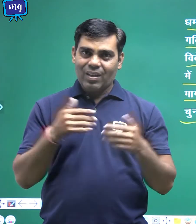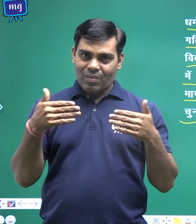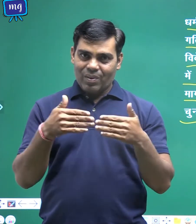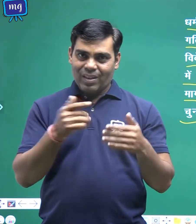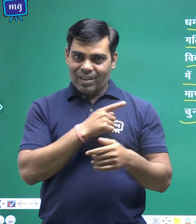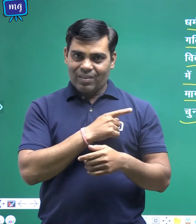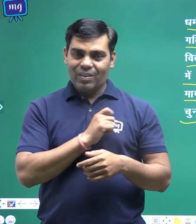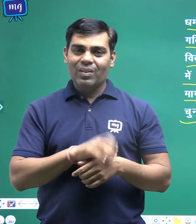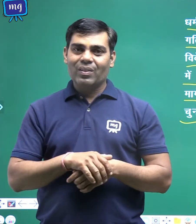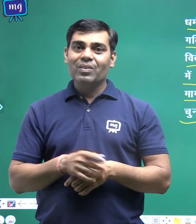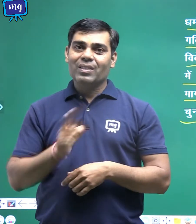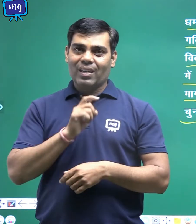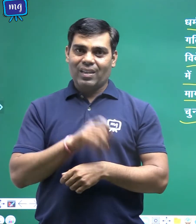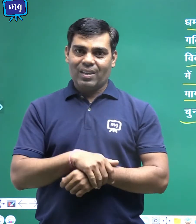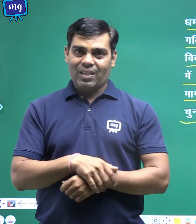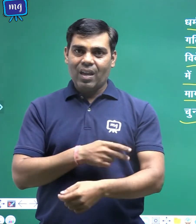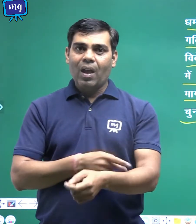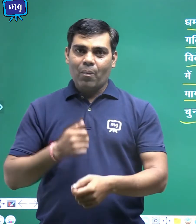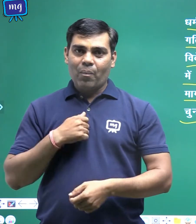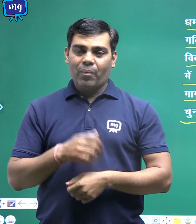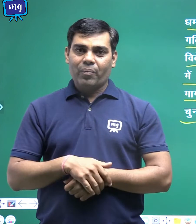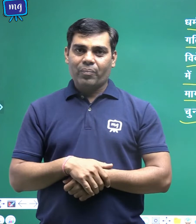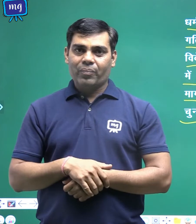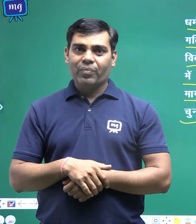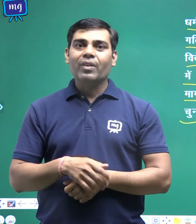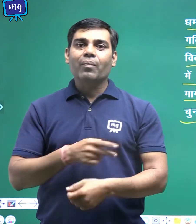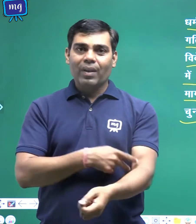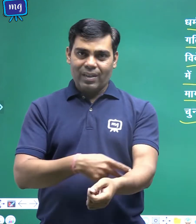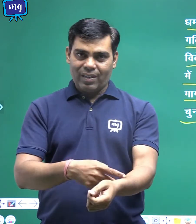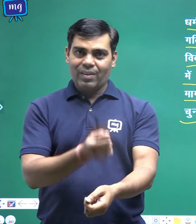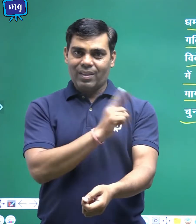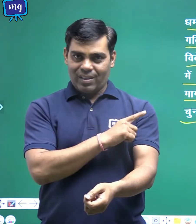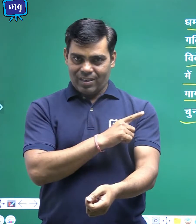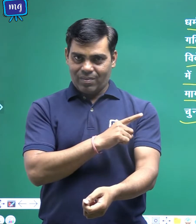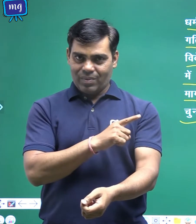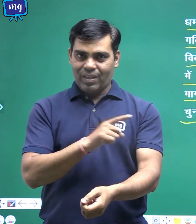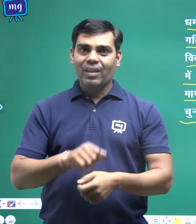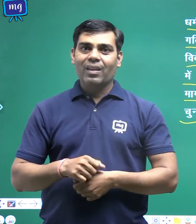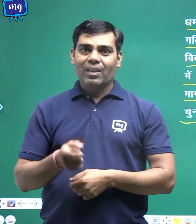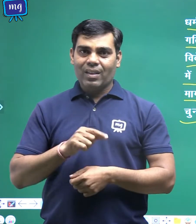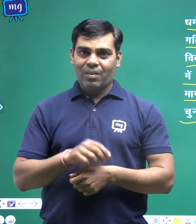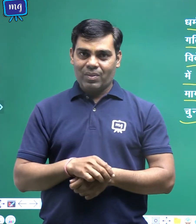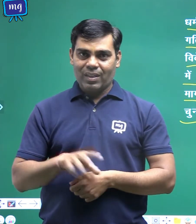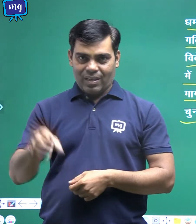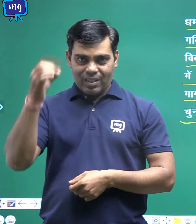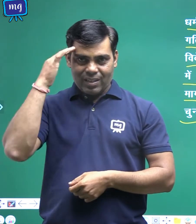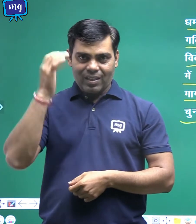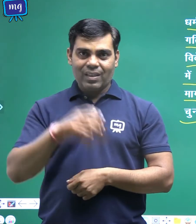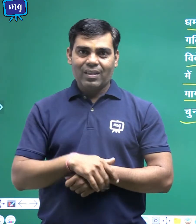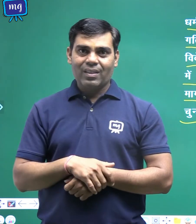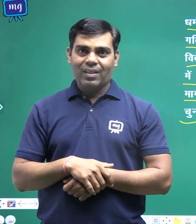नोबेल, जिसे हम भगिनी निवेदिता के नाम से जानते